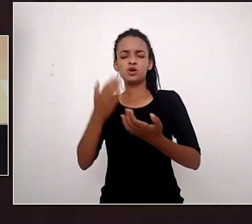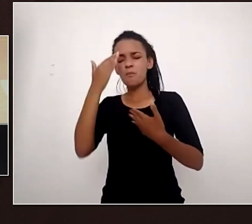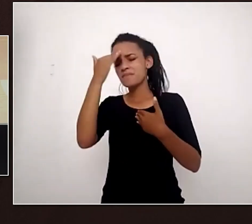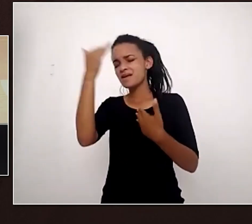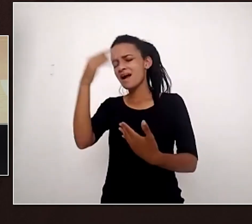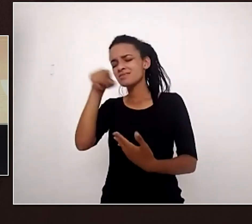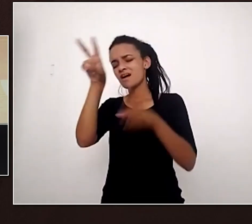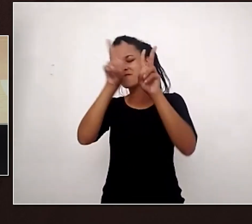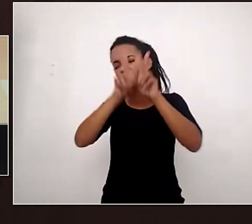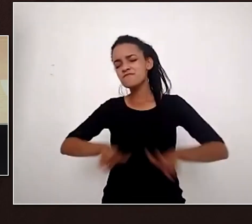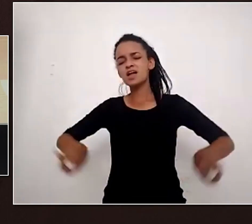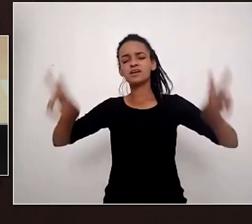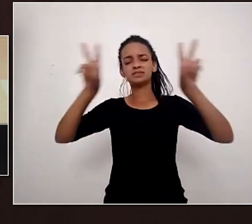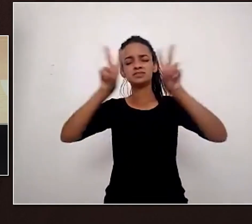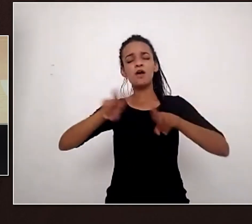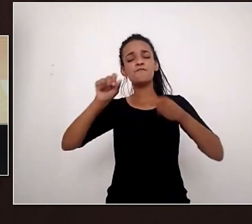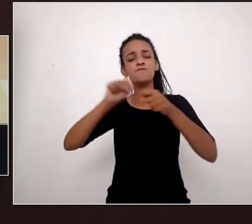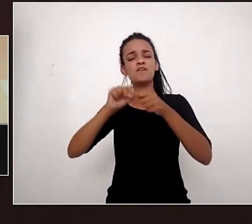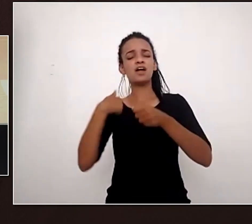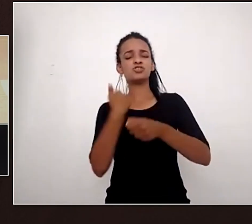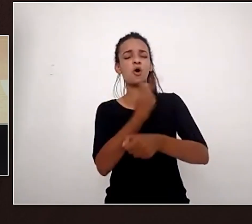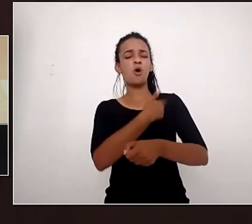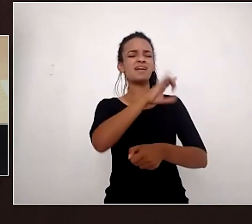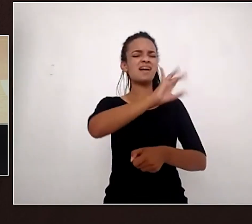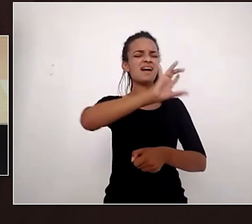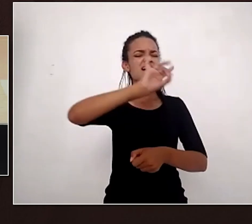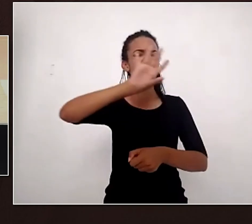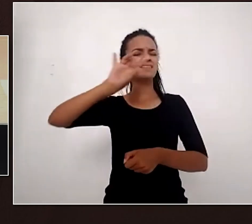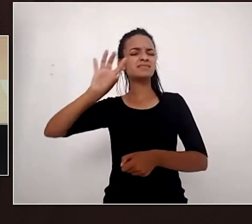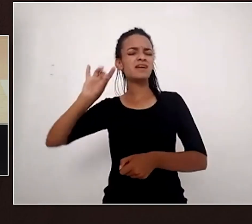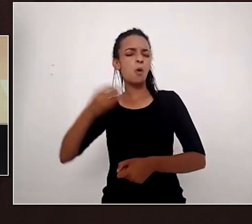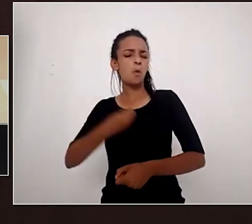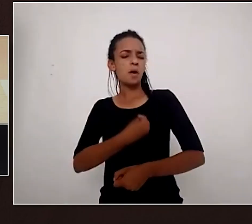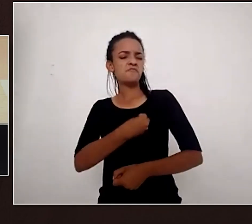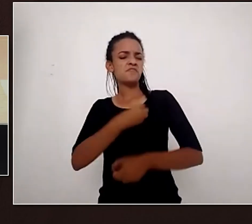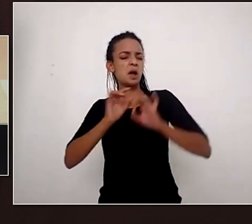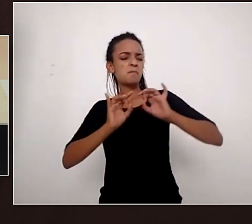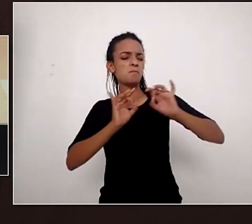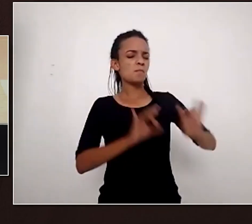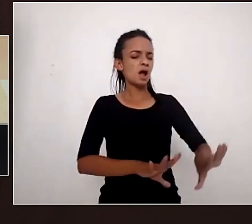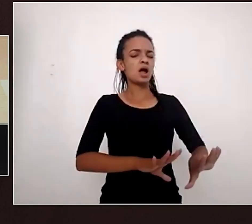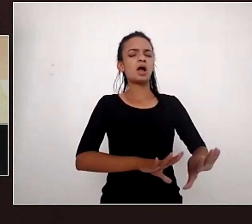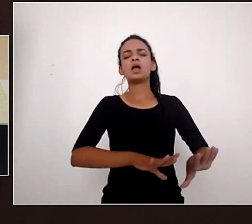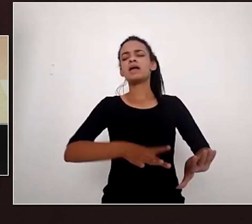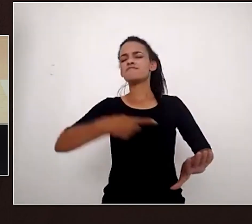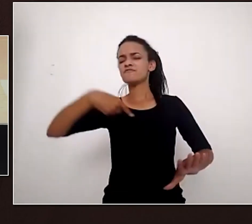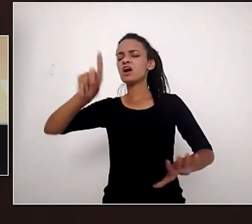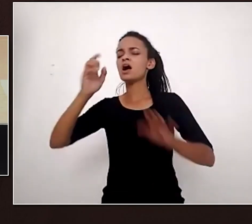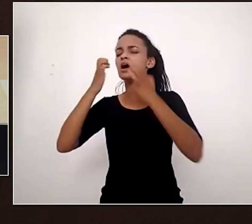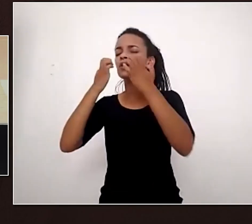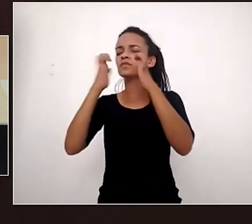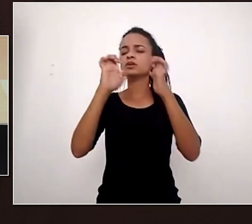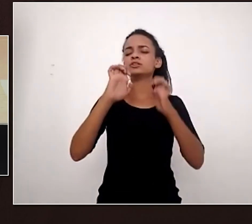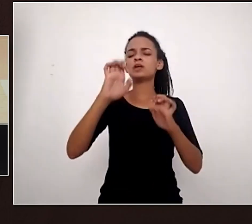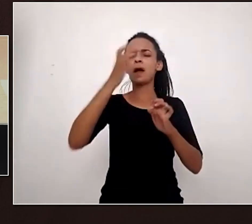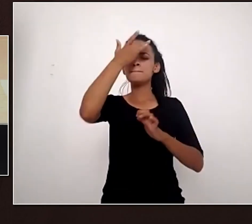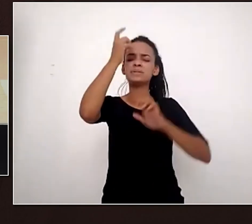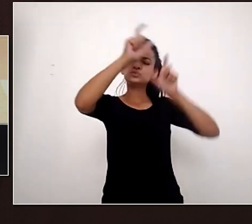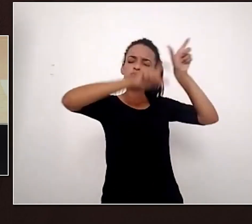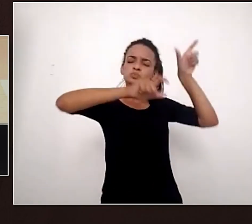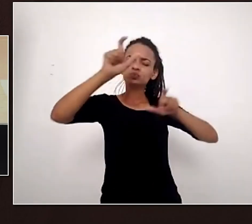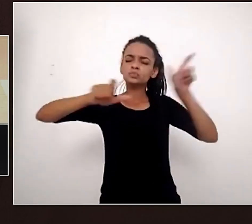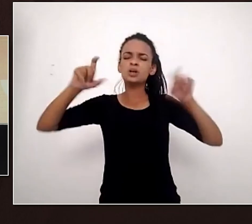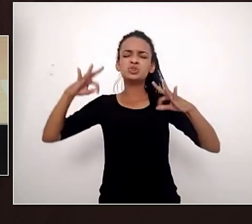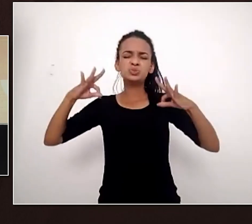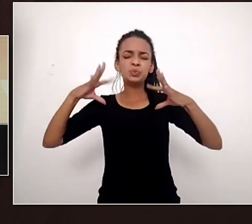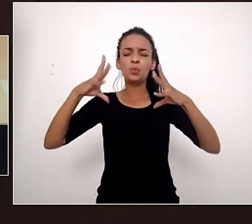nós, cada um de nós, um mártir que prega o evangelho, Senhor, a todas as pessoas, sem escolher,